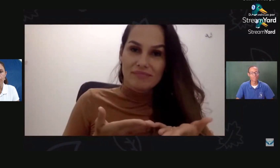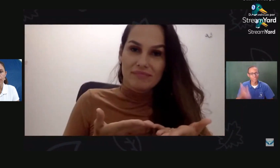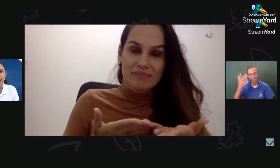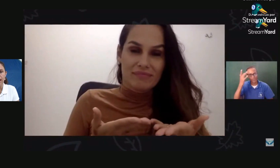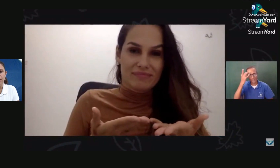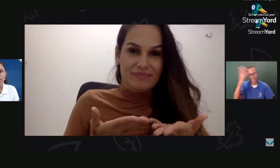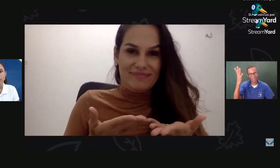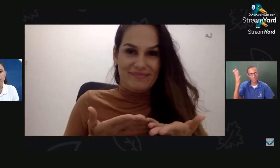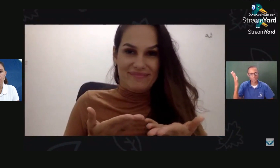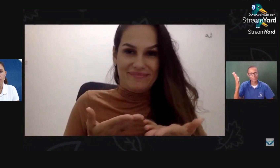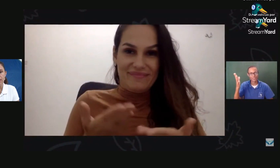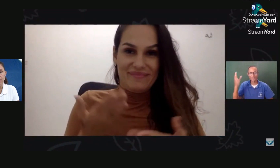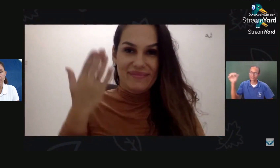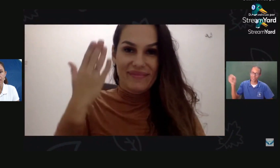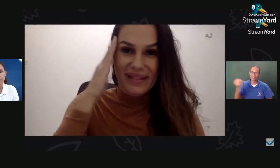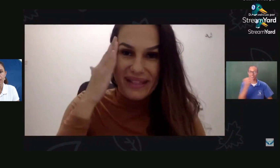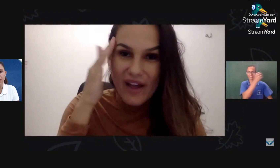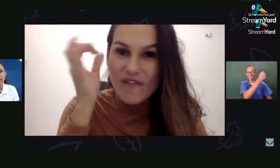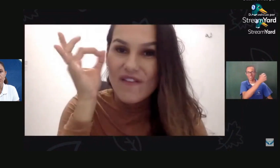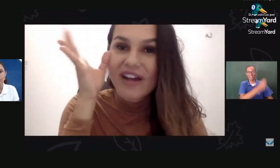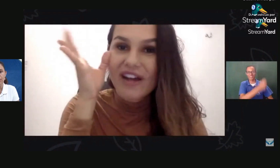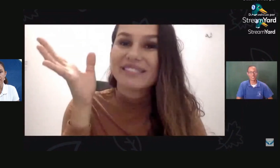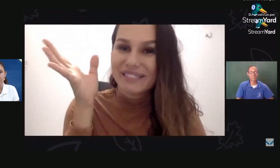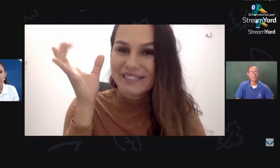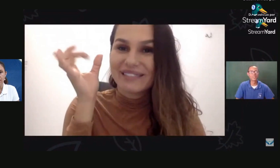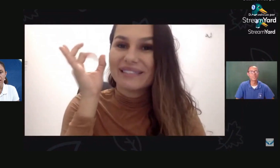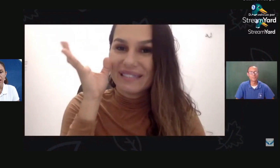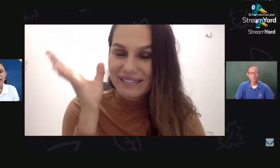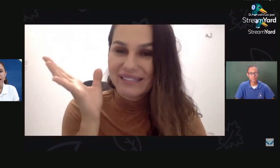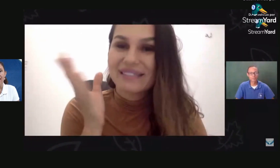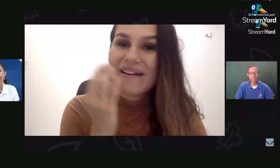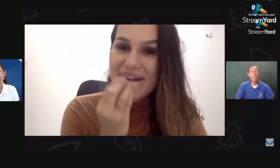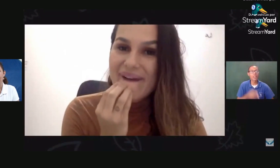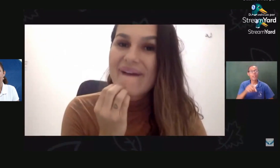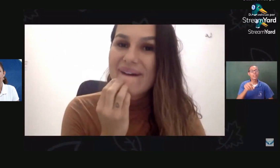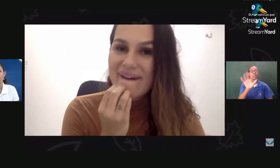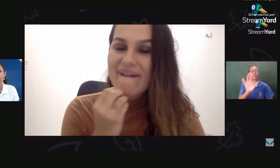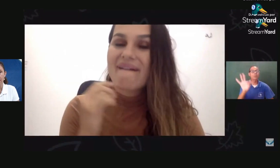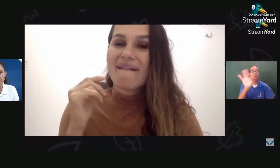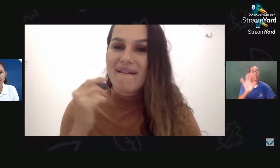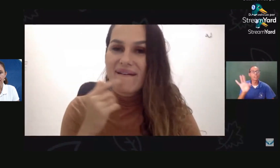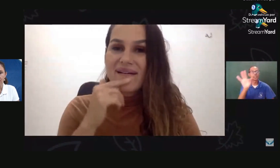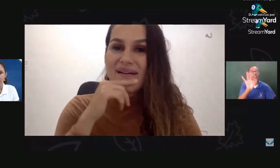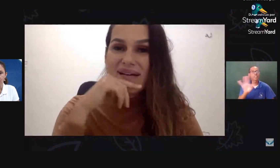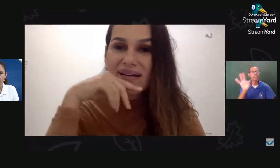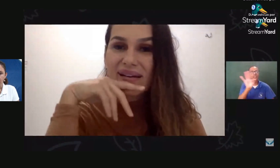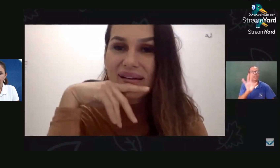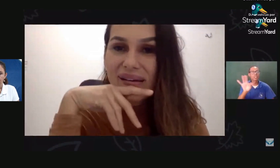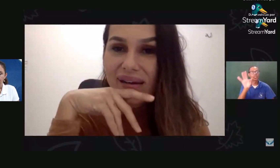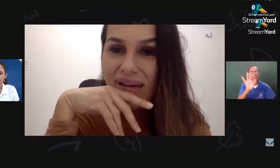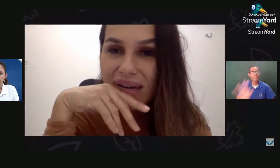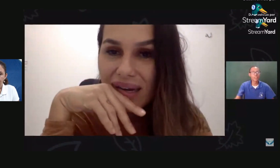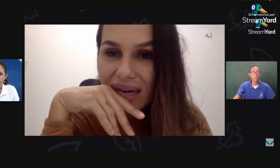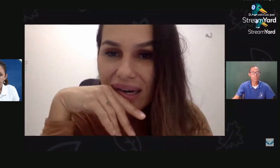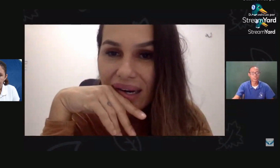ao procurar, trouxe então a Judete. Ah, sim, então foi mais fácil.